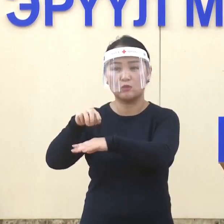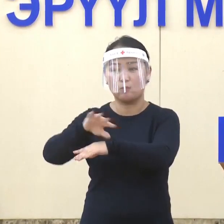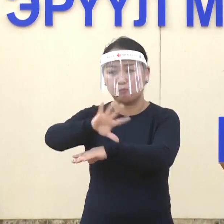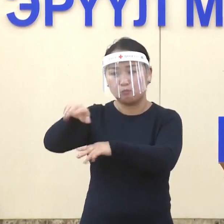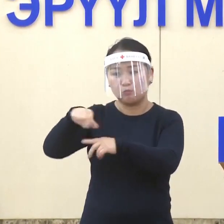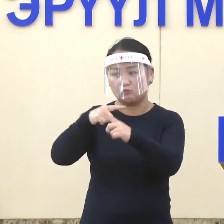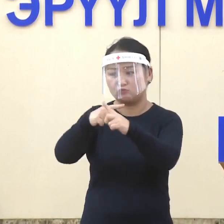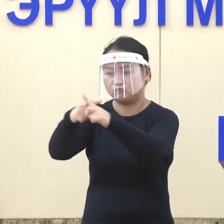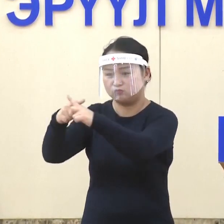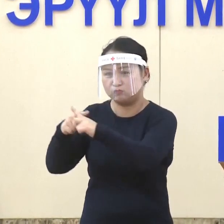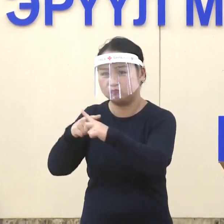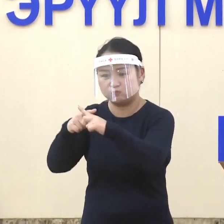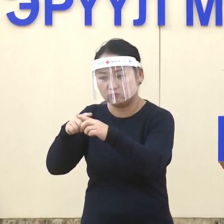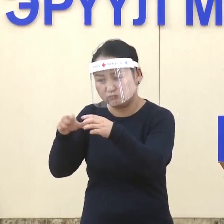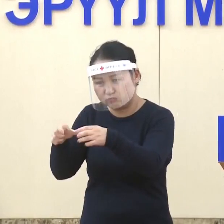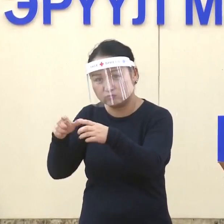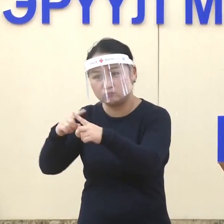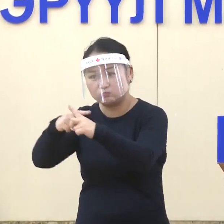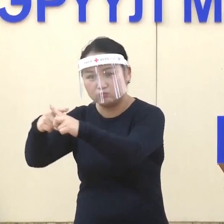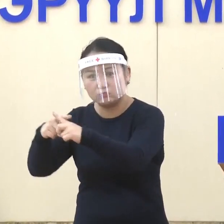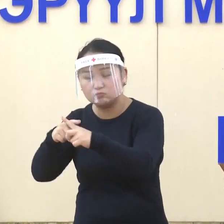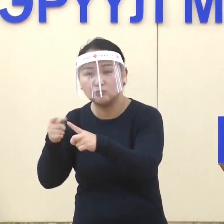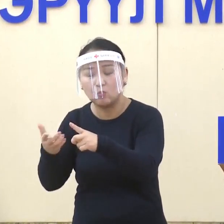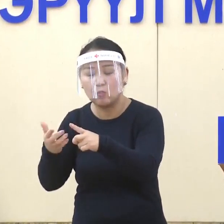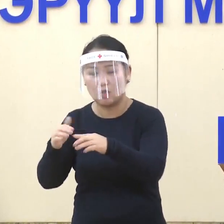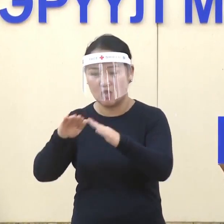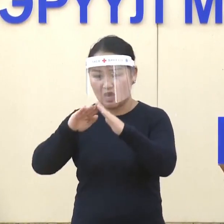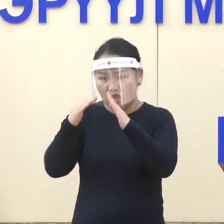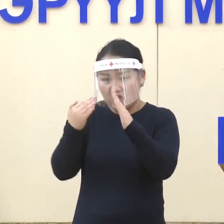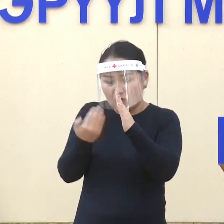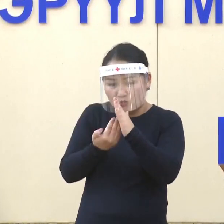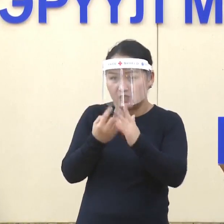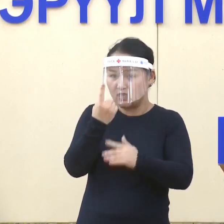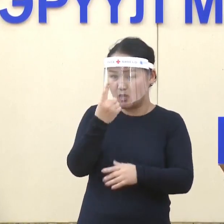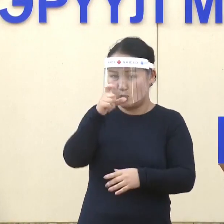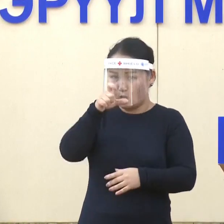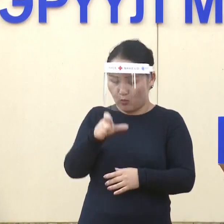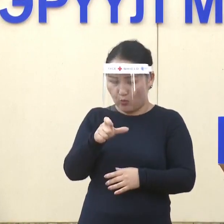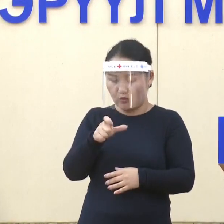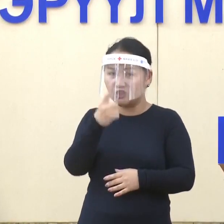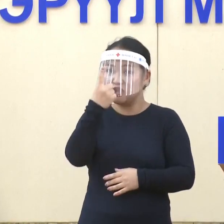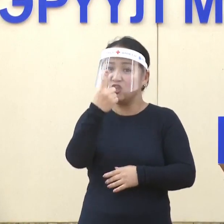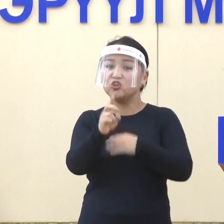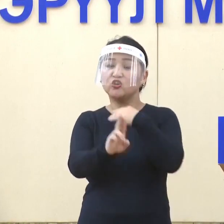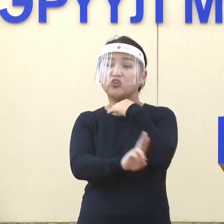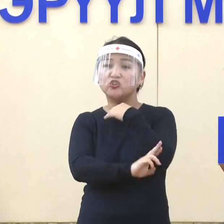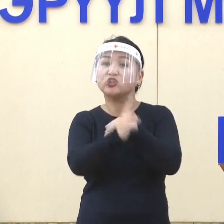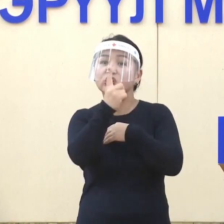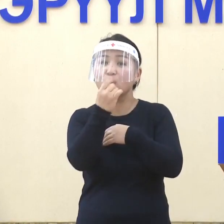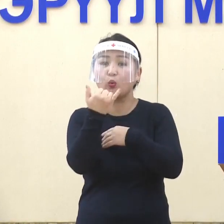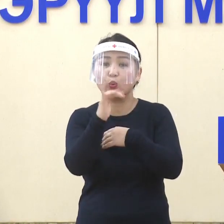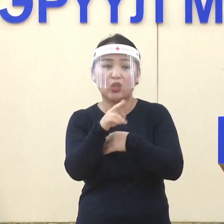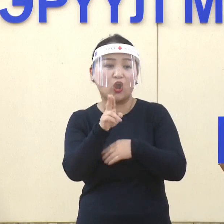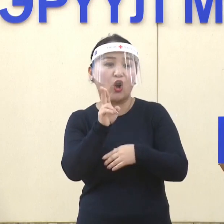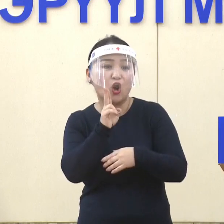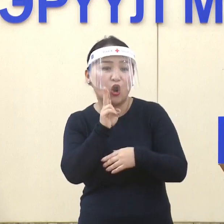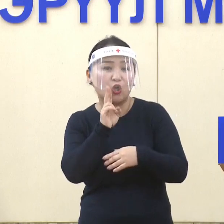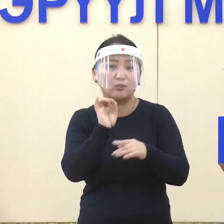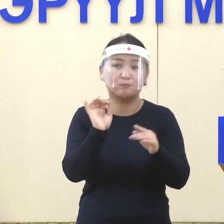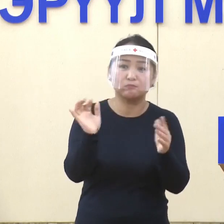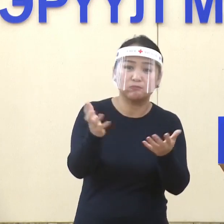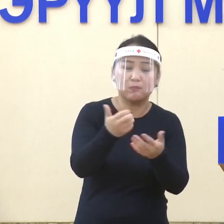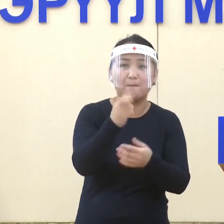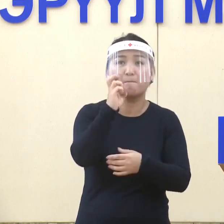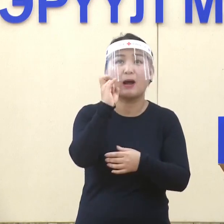хязгаарлалтын дэглэмийг тогтоосон байна. А ин гэхдээ тухайлбал айл өрх бүрээс зөвхөн нэг хүн өдөрт нэг удаа гарч хүнсний зах, дэлгүүр,